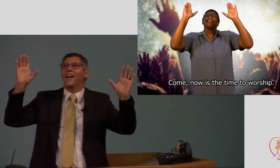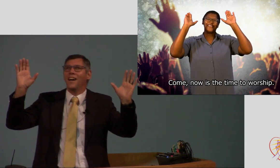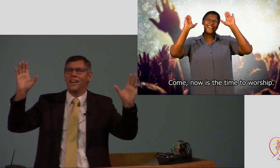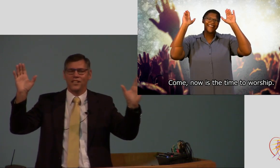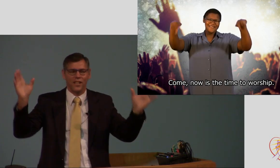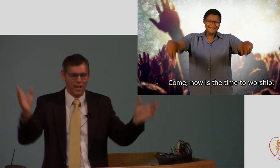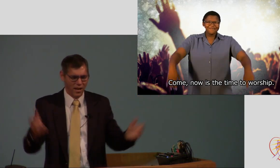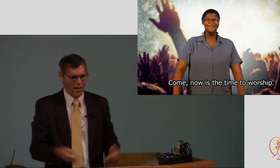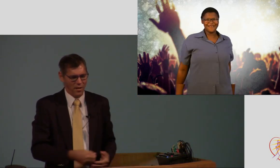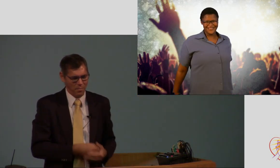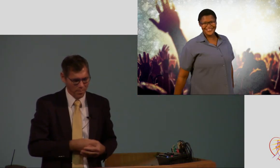worship.